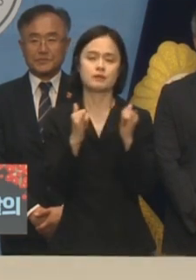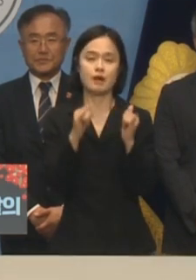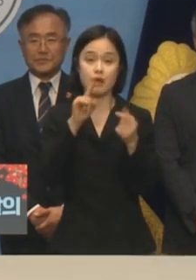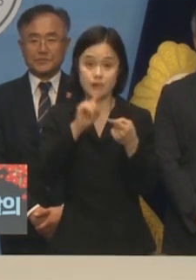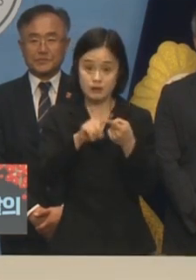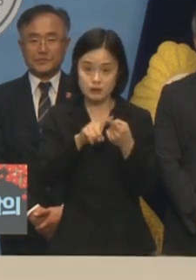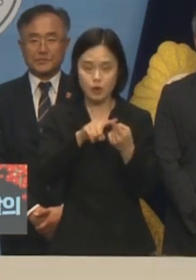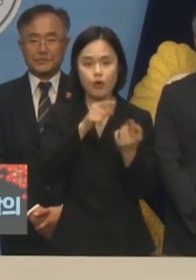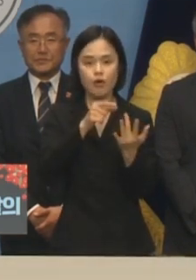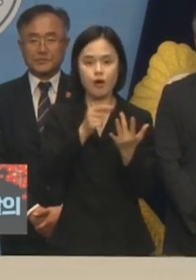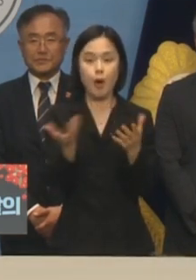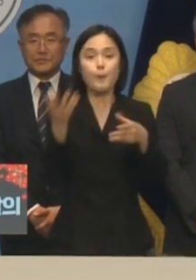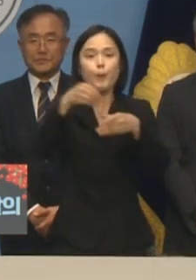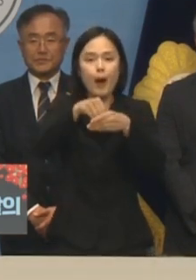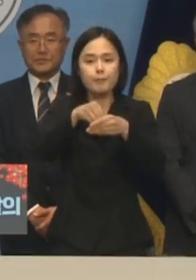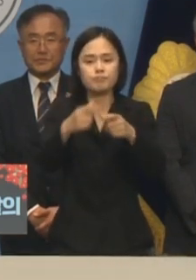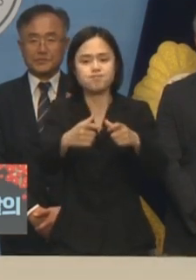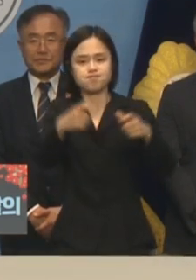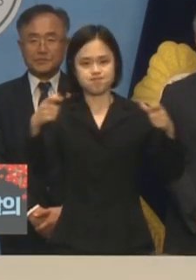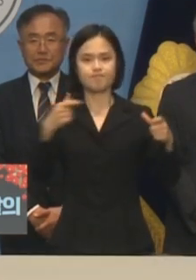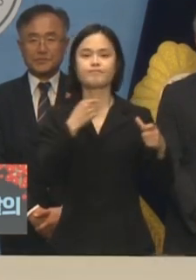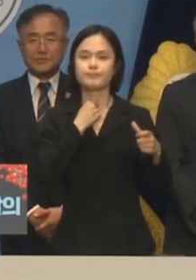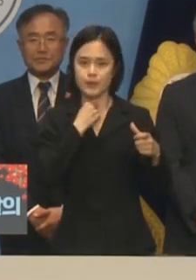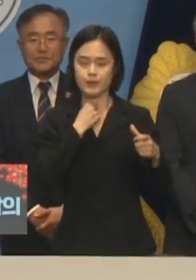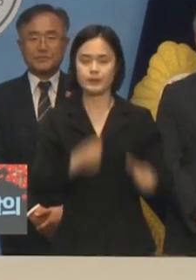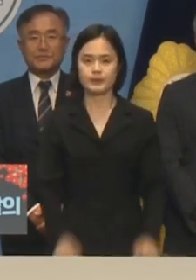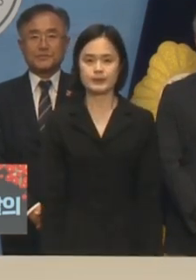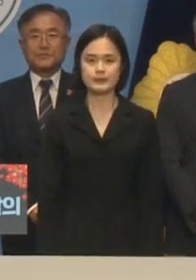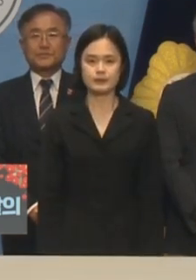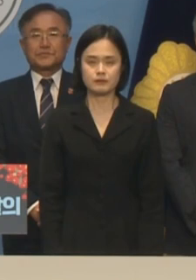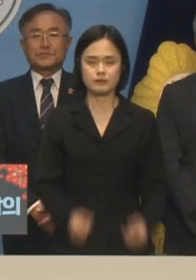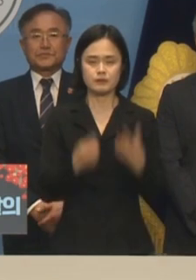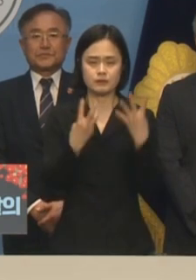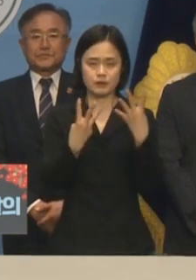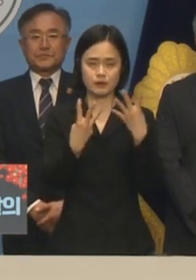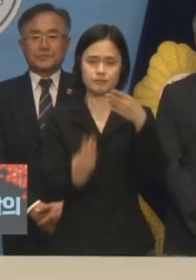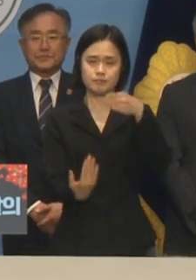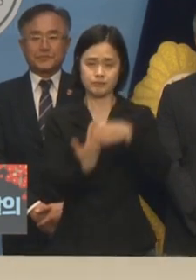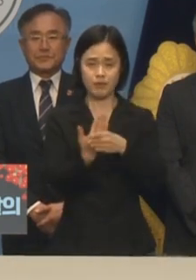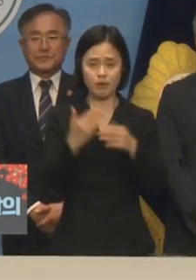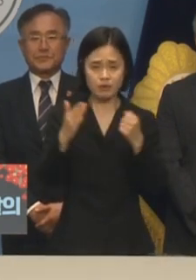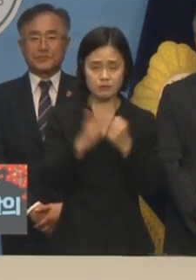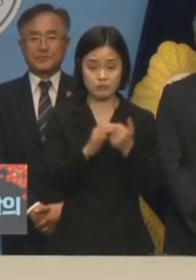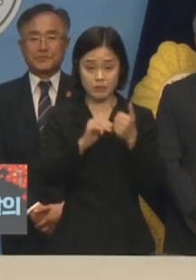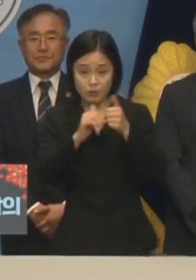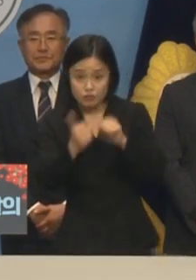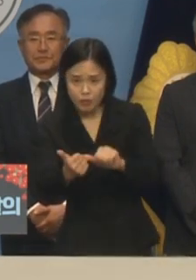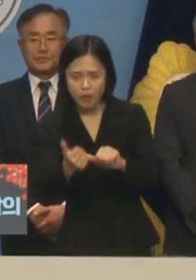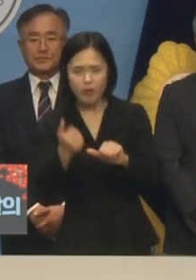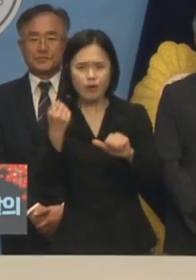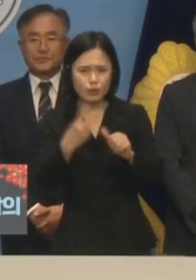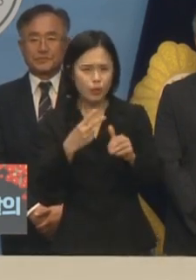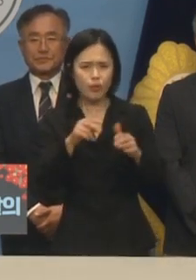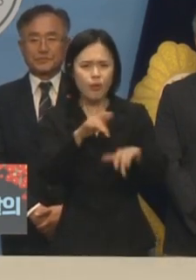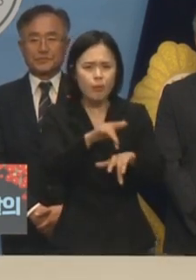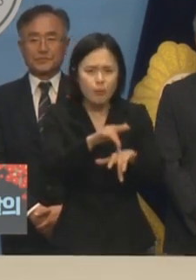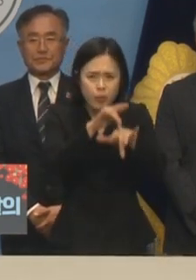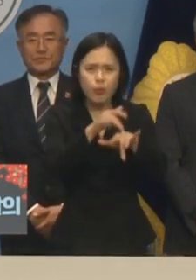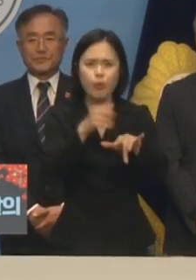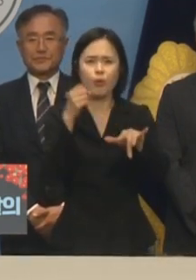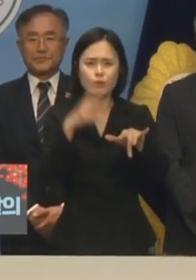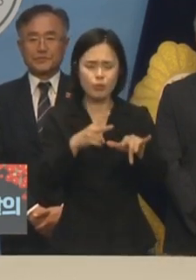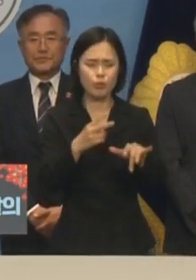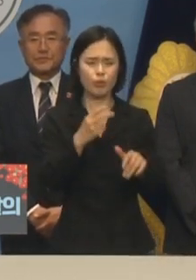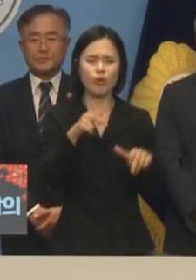확대하겠습니다. 제주 4.3 사건으로 인해 사망하거나 행방불명되거나 후유장애가 남는 사람